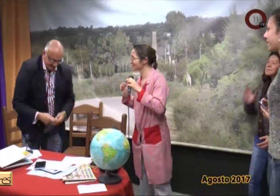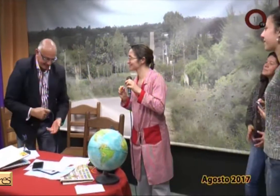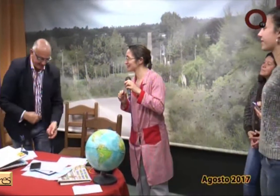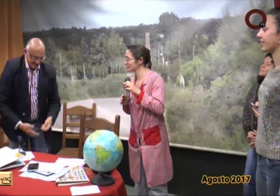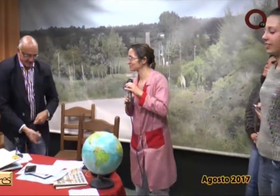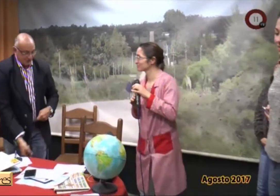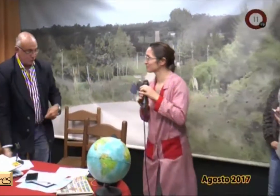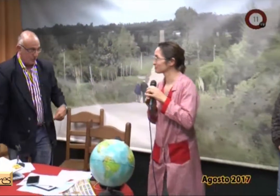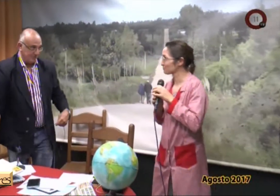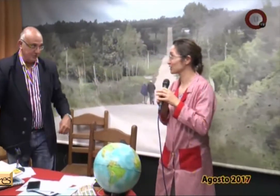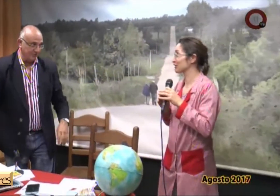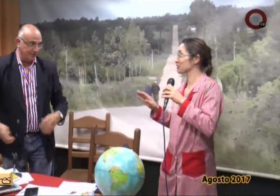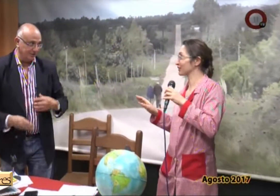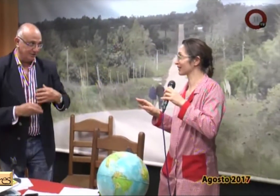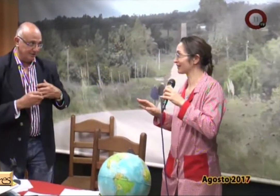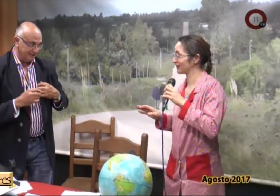¿No? Podés ser chambar de corte